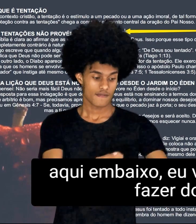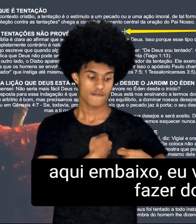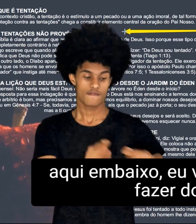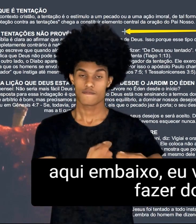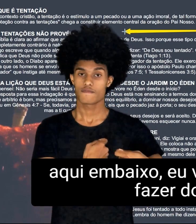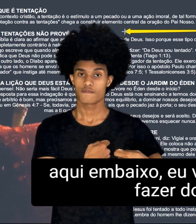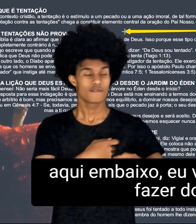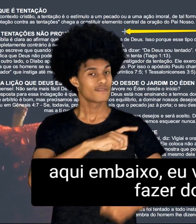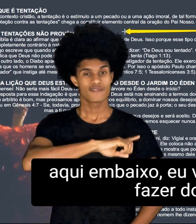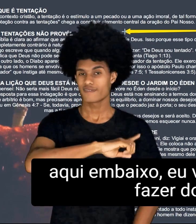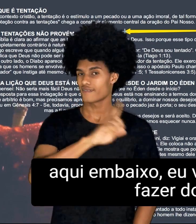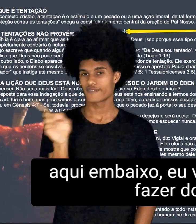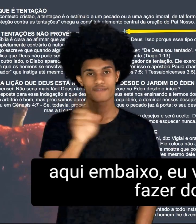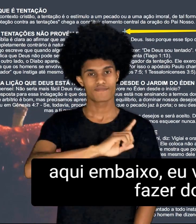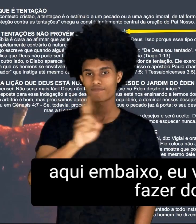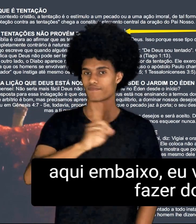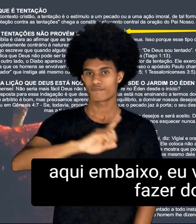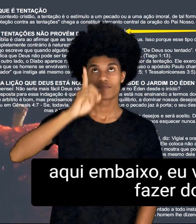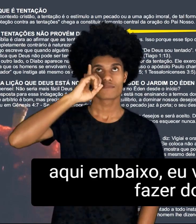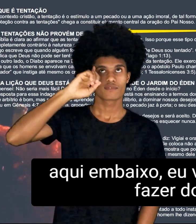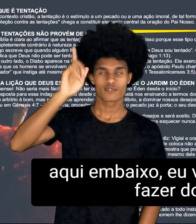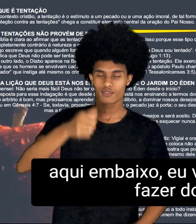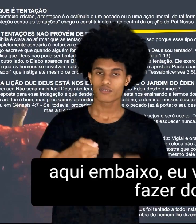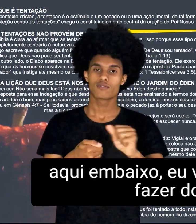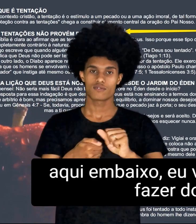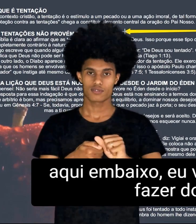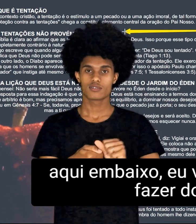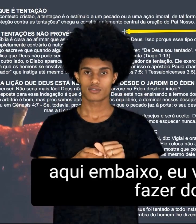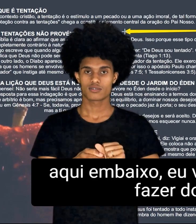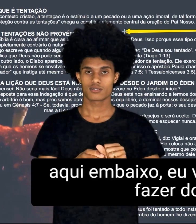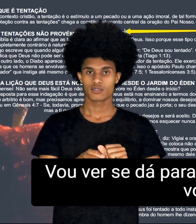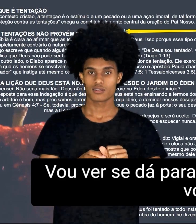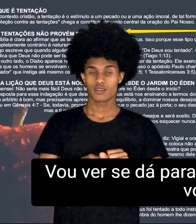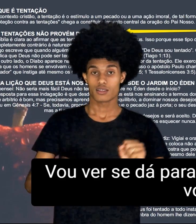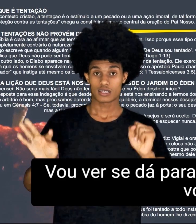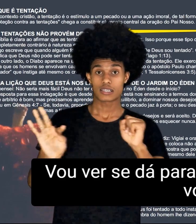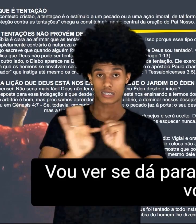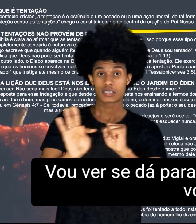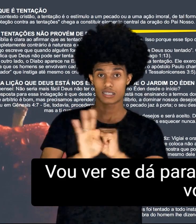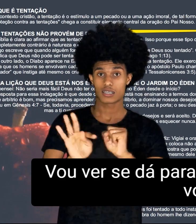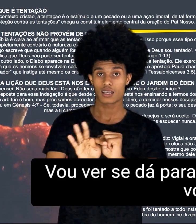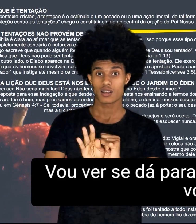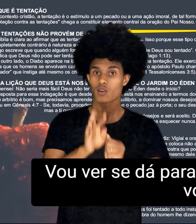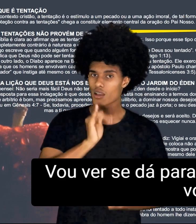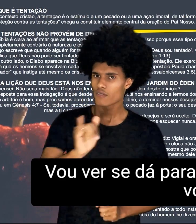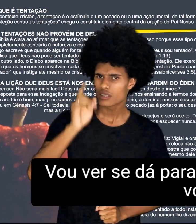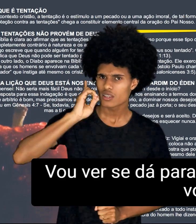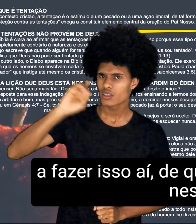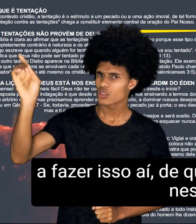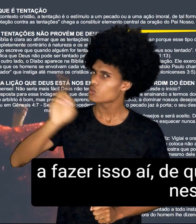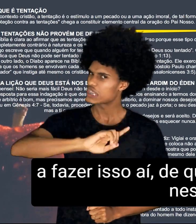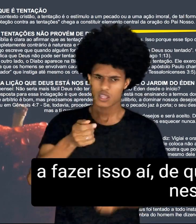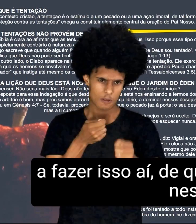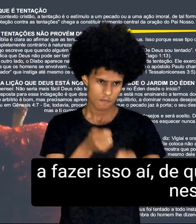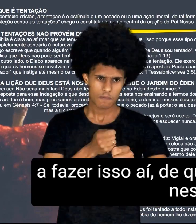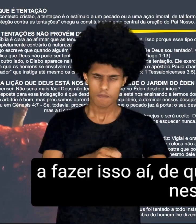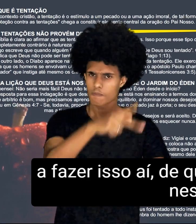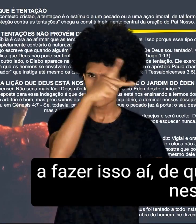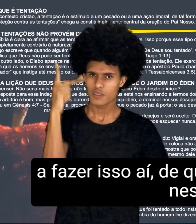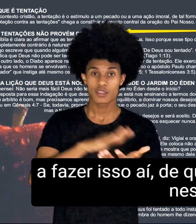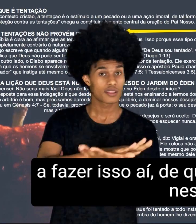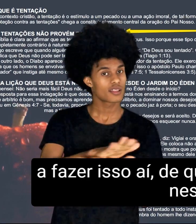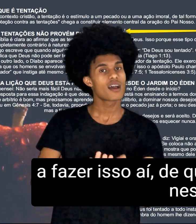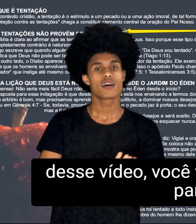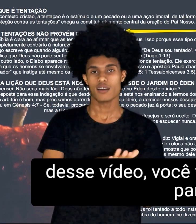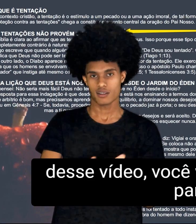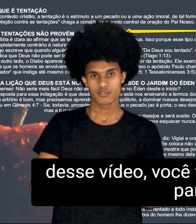do vídeo aqui embaixo, eu vou deixar um link para você fazer download. Também vou ver se dá para colocar em comentário fixo, eu vou aprender a fazer isso aí. De qualquer forma, dá uma